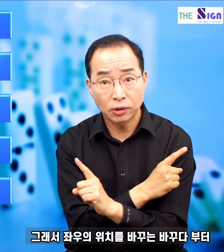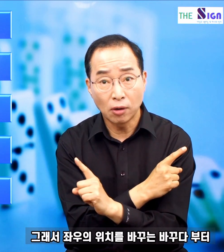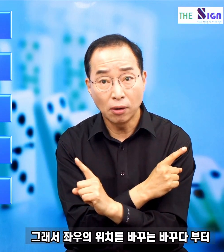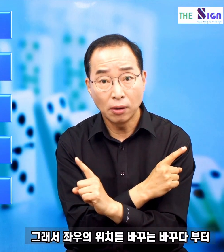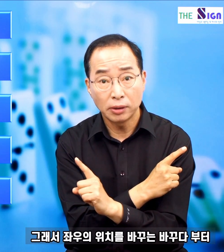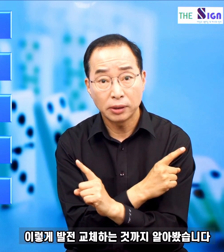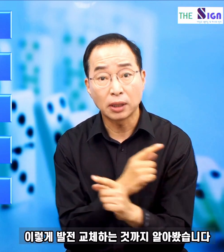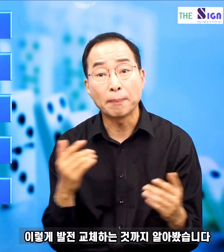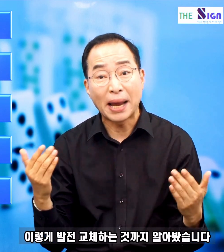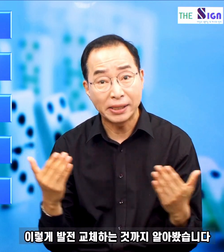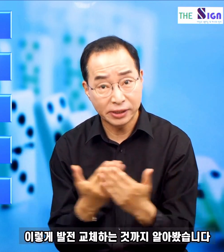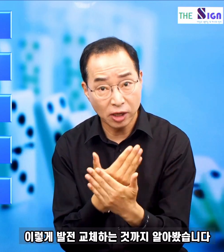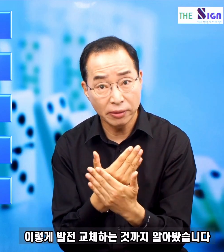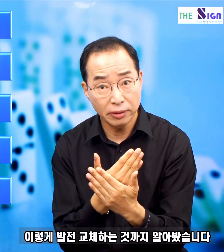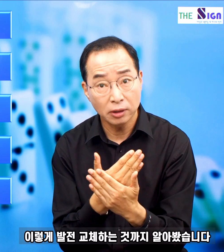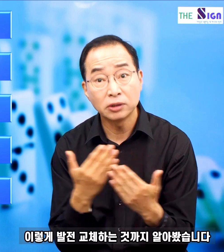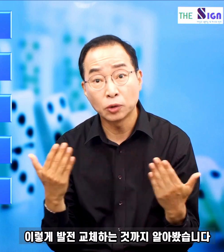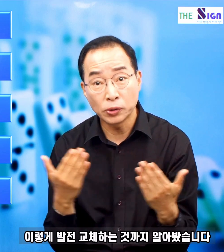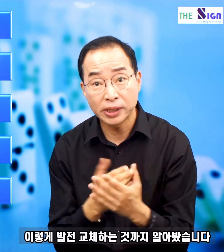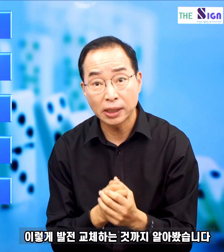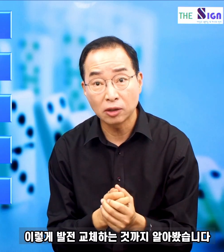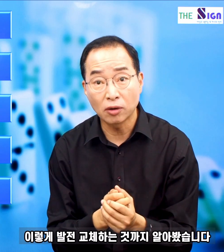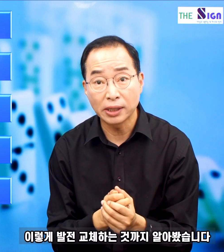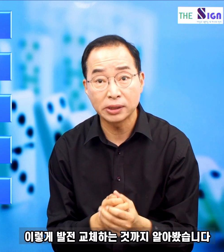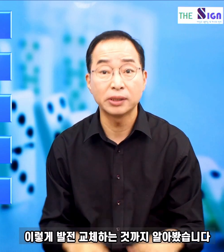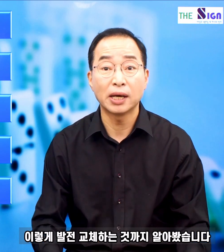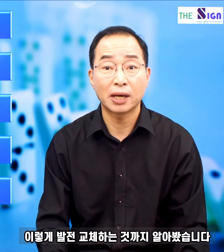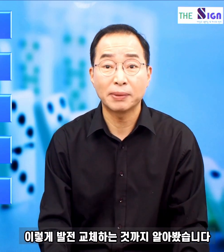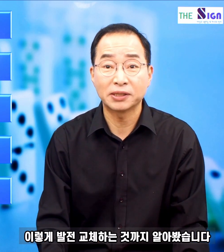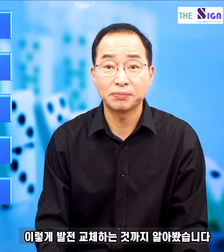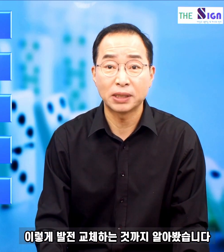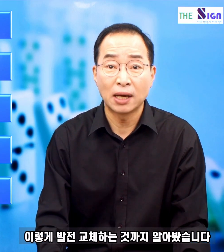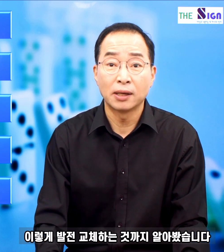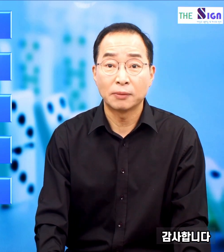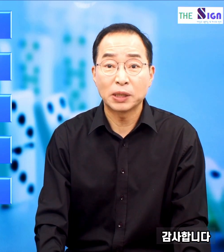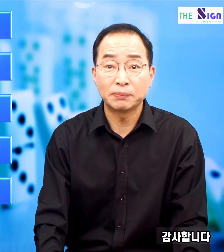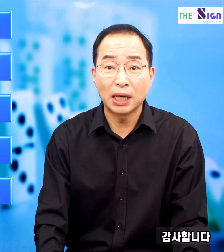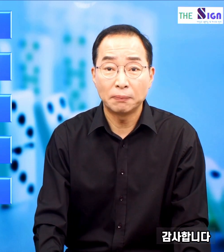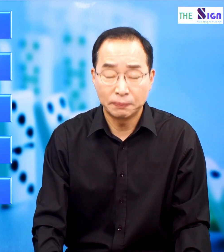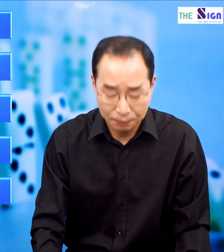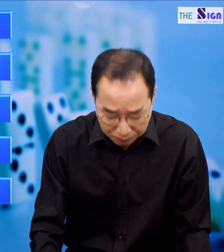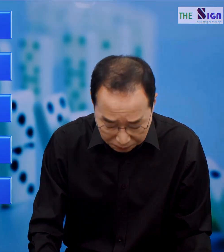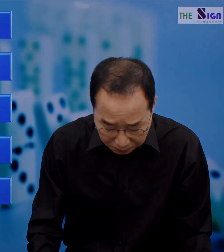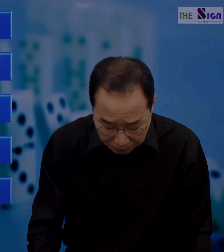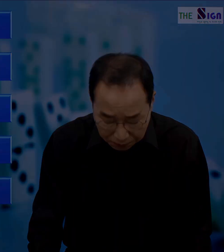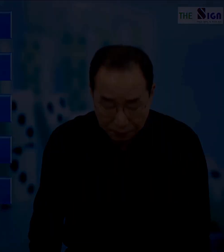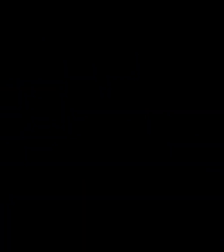바꾸다부터 이렇게 발전, 교체하는 것까지 알아봤습니다. 감사합니다.